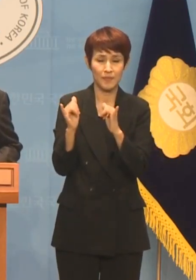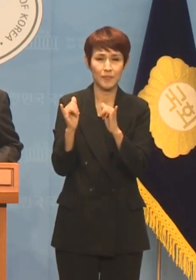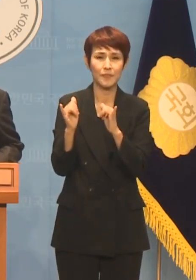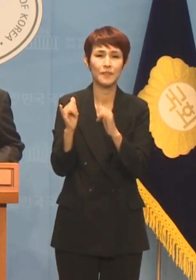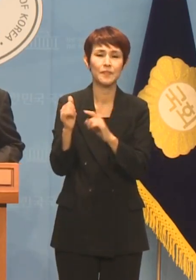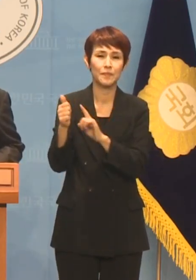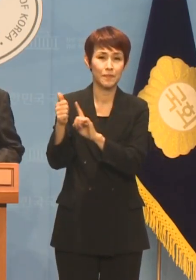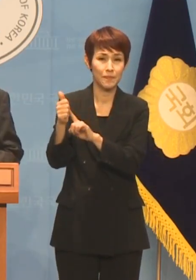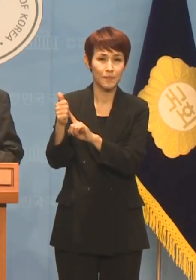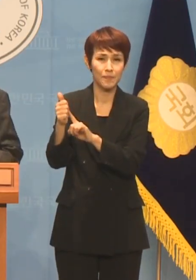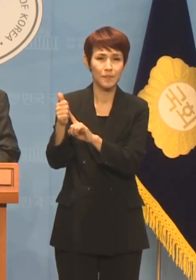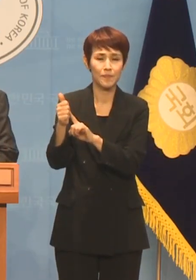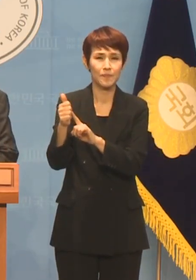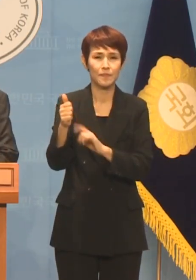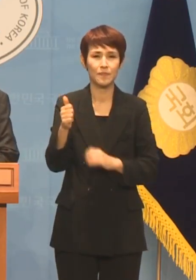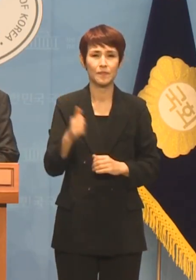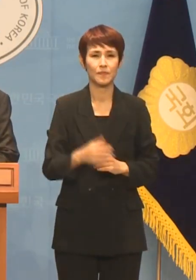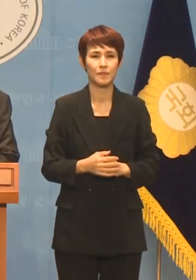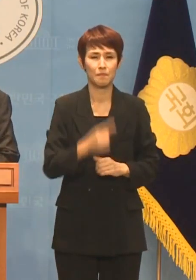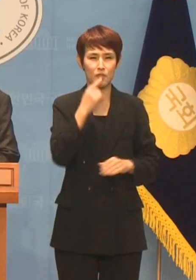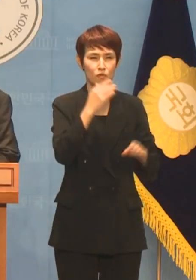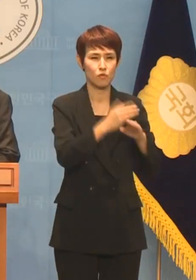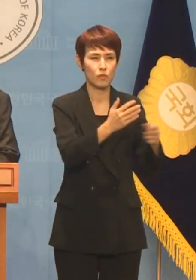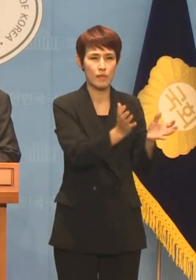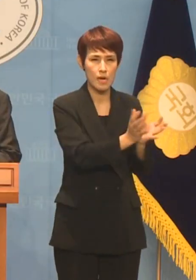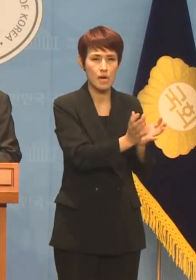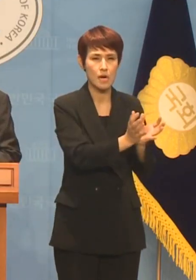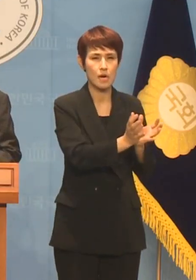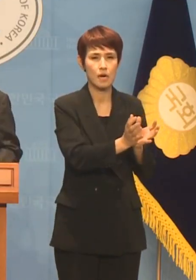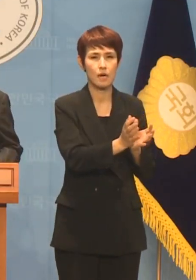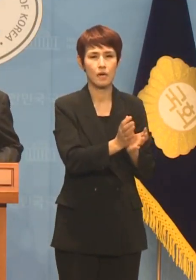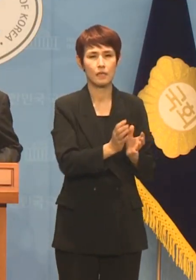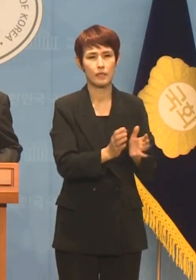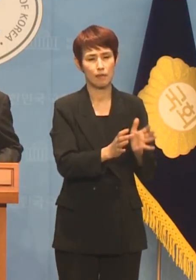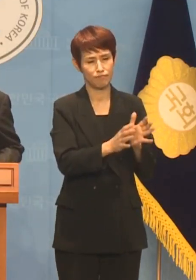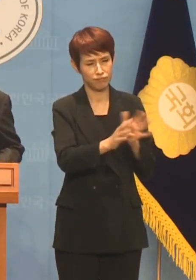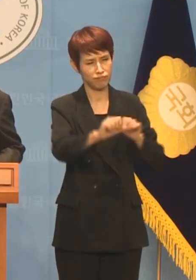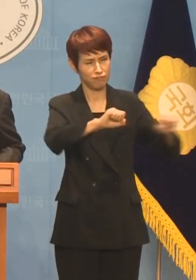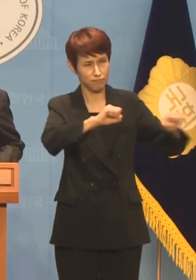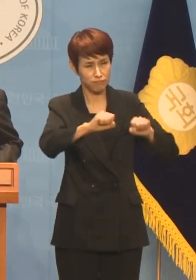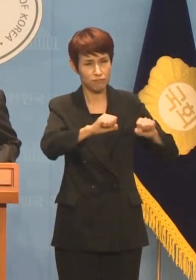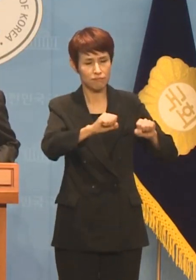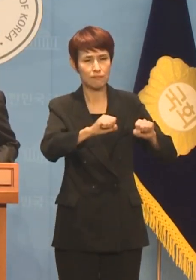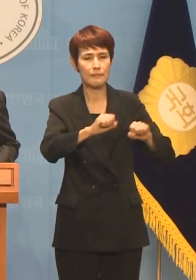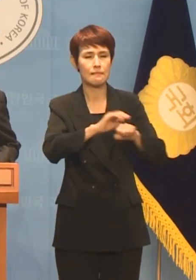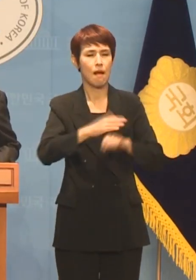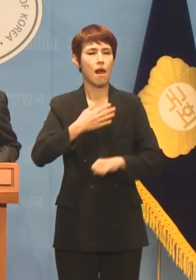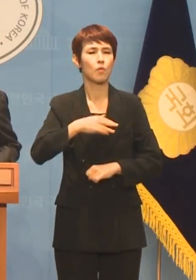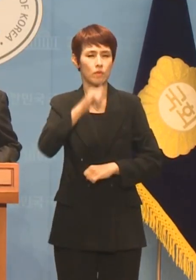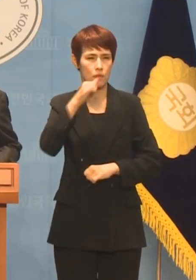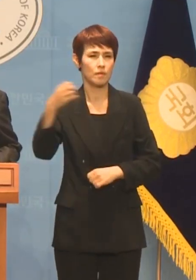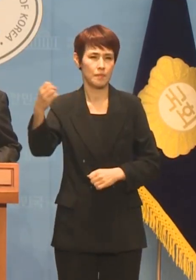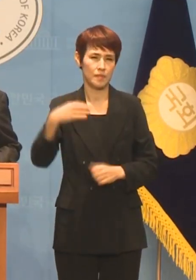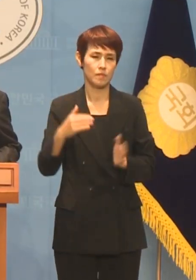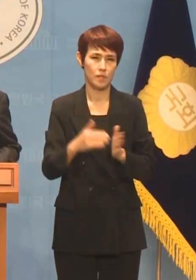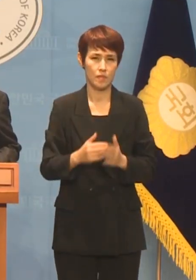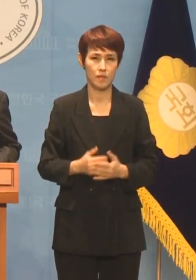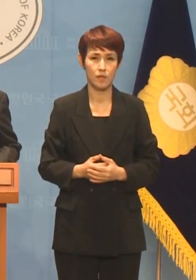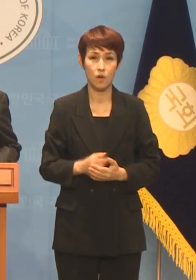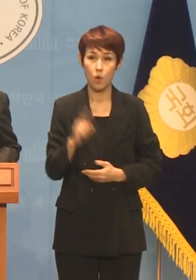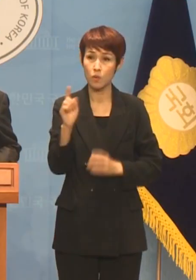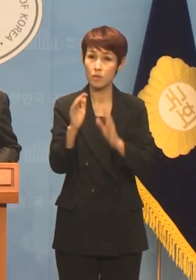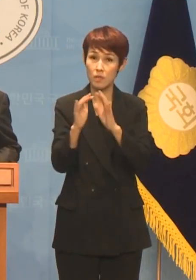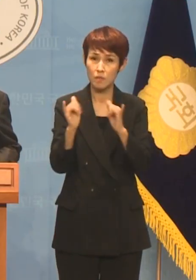의원은 민당의 입법 폭주, 탄핵 폭주로 국정이 마비되는 상황을 이미 잘 알고 있다고도 했습니다. 일부